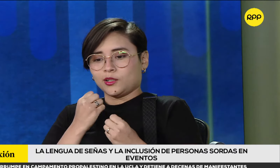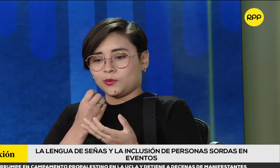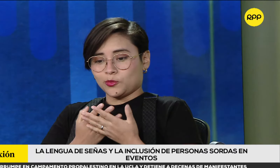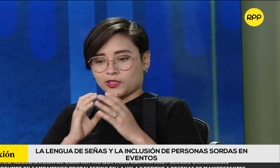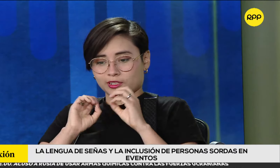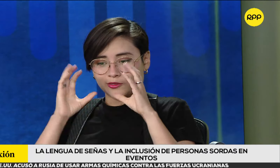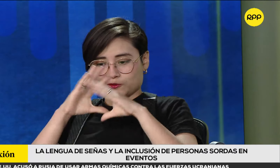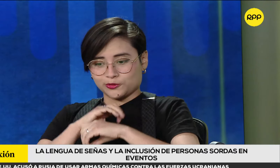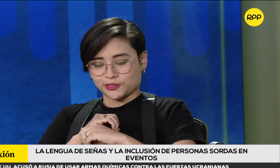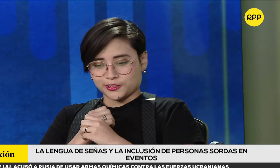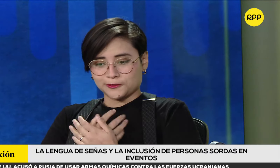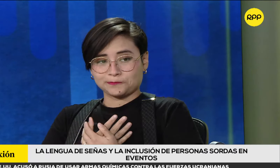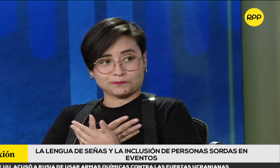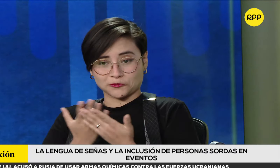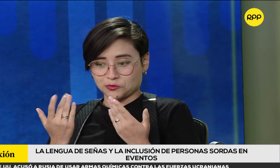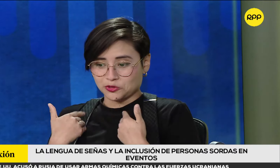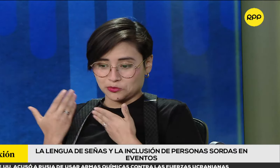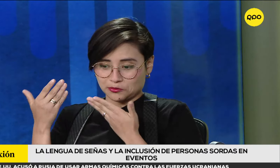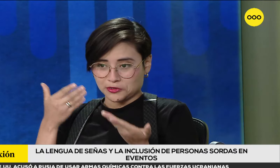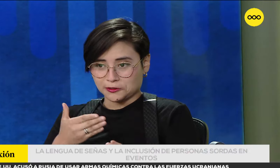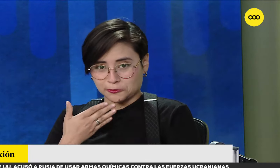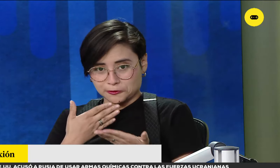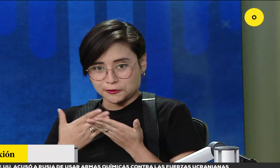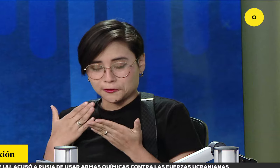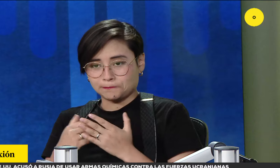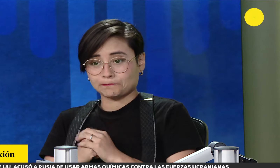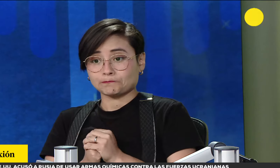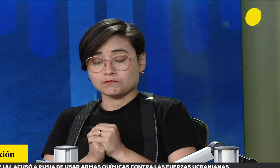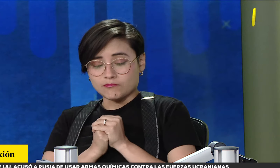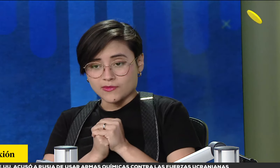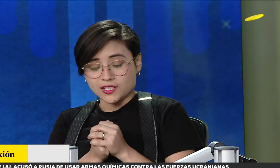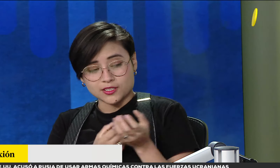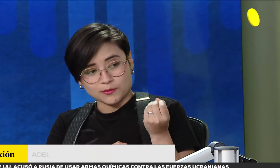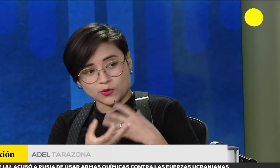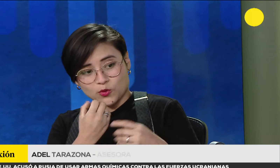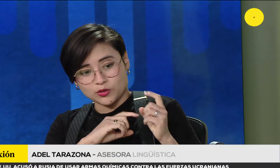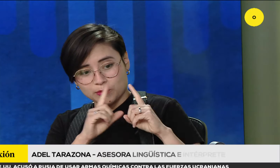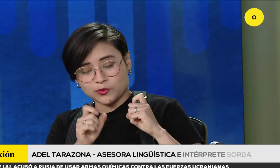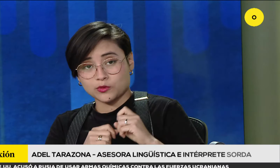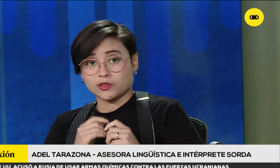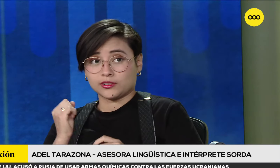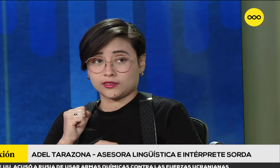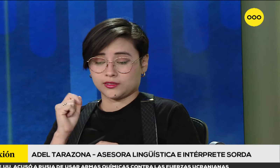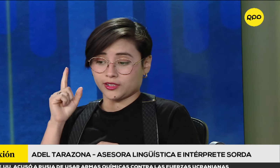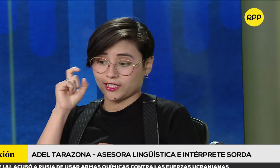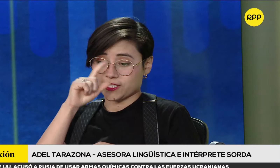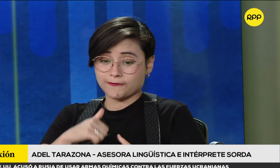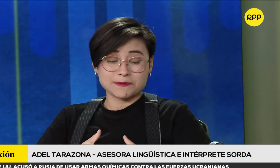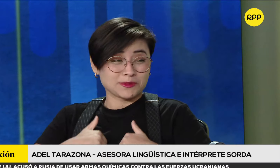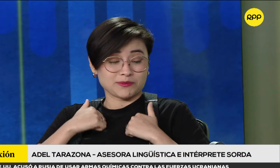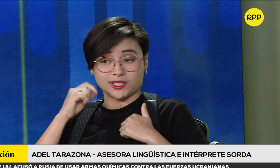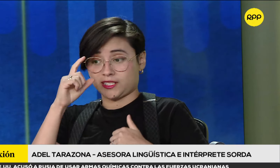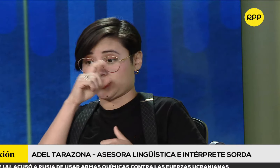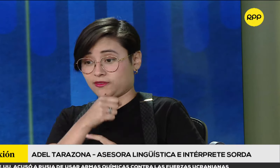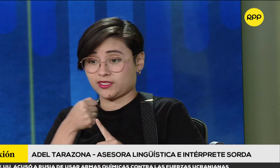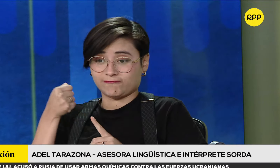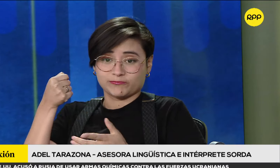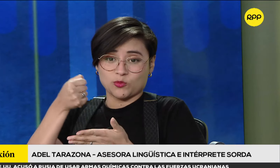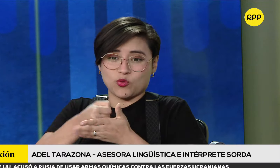Sí, muy buenas noches para empezar. Muchas gracias por la invitación. La pregunta que tuve mencionas, sí. Realmente para